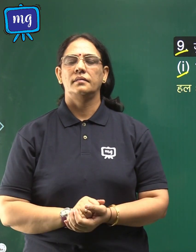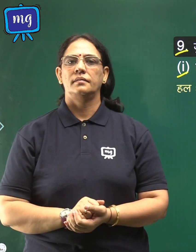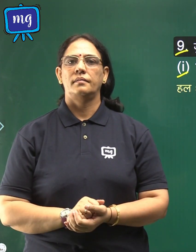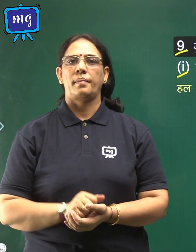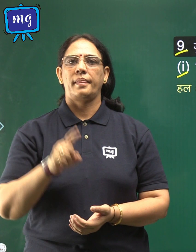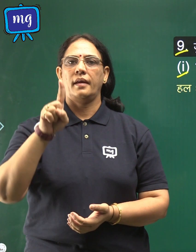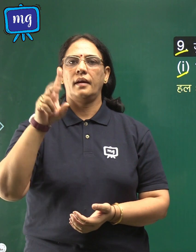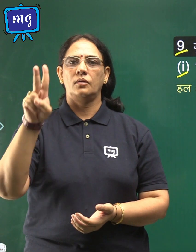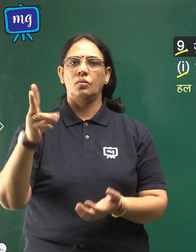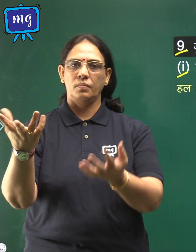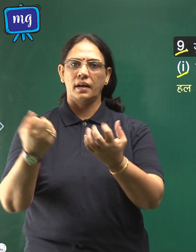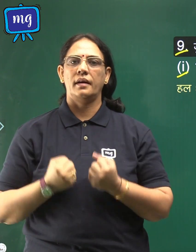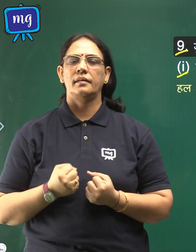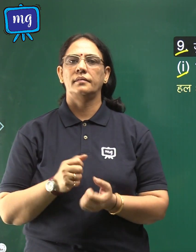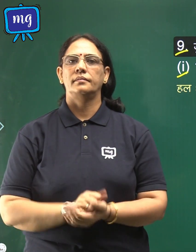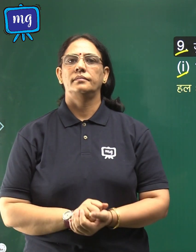12 आए